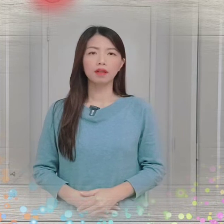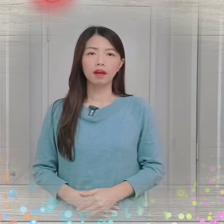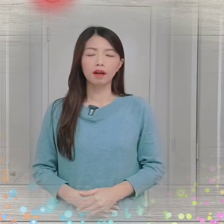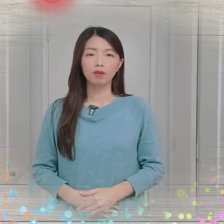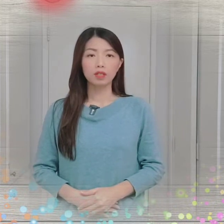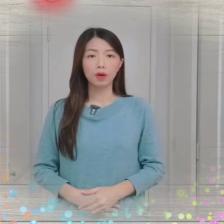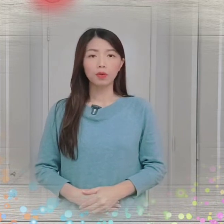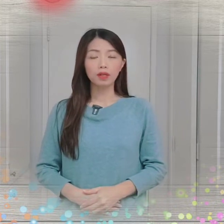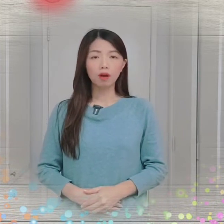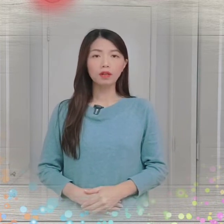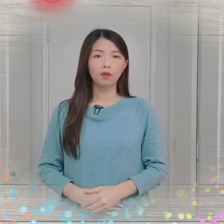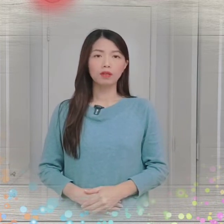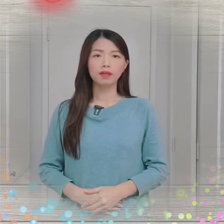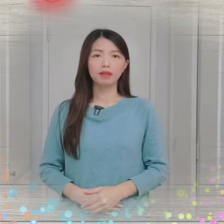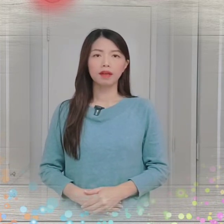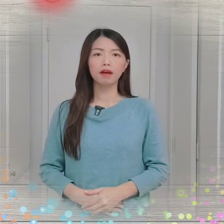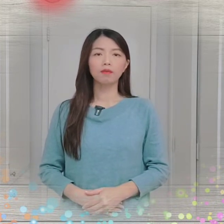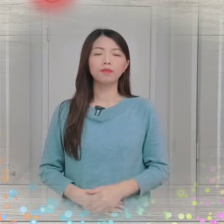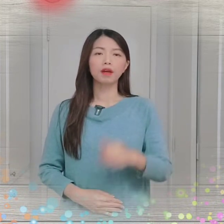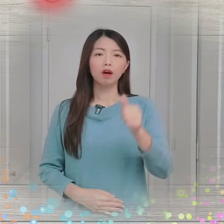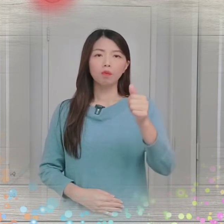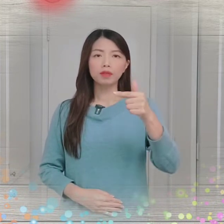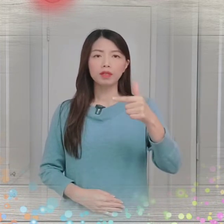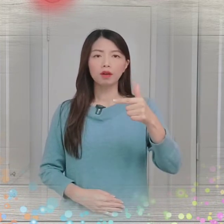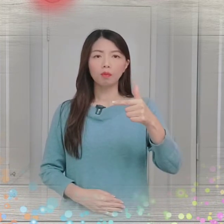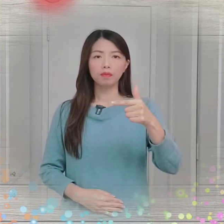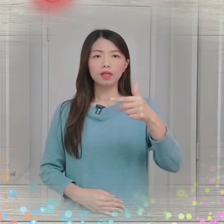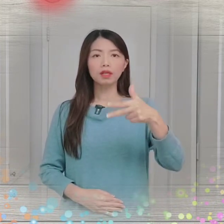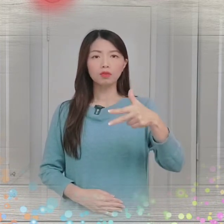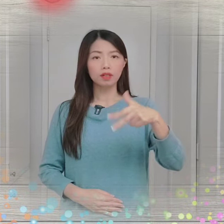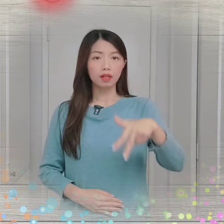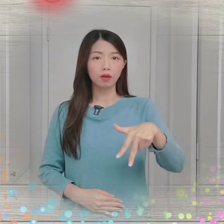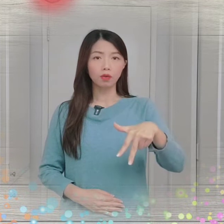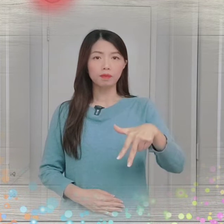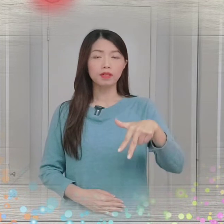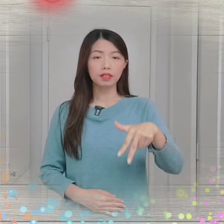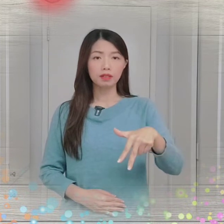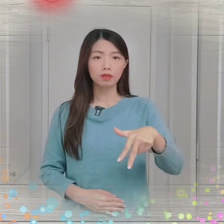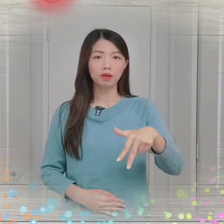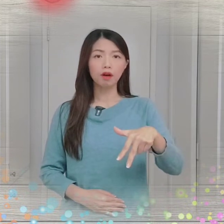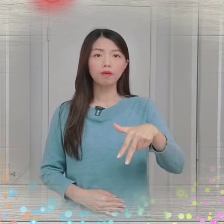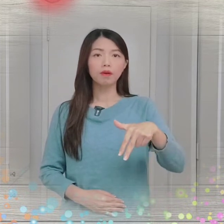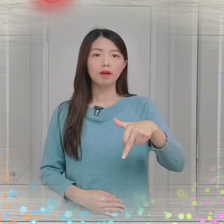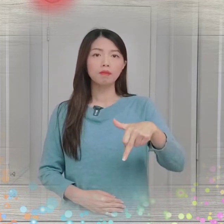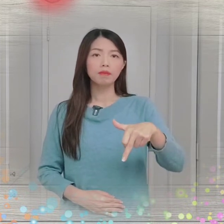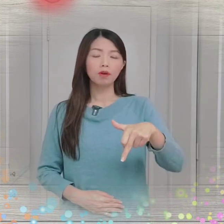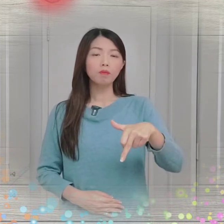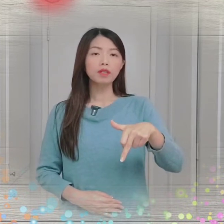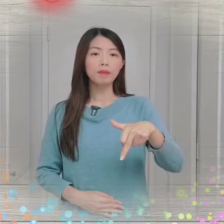수어는 지화로 키역을 이용하시면 되는데요. 엄지 검지 종지를 이렇게 놓으시면 지으시고요.